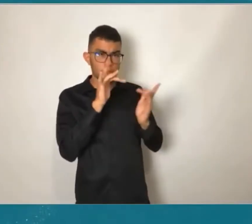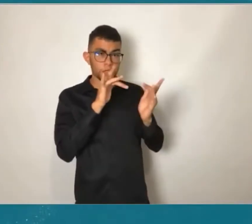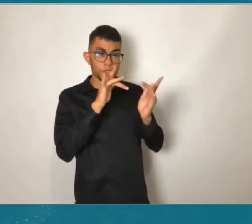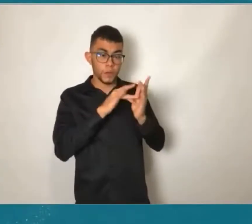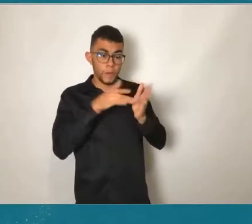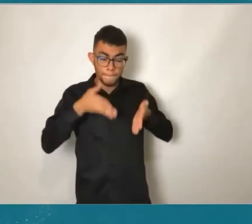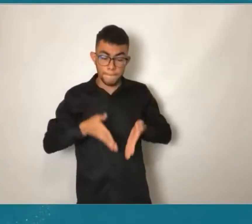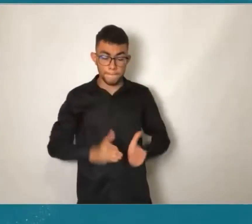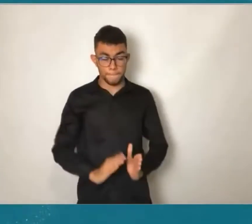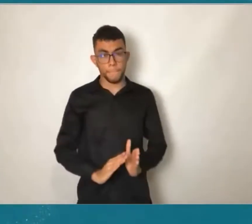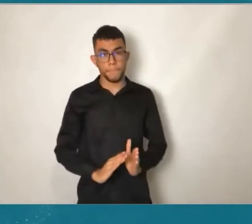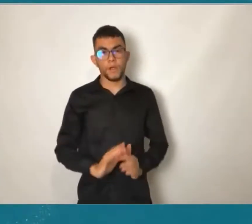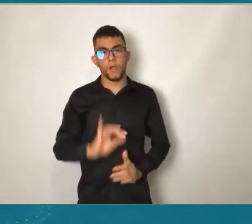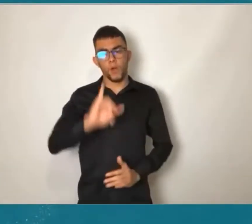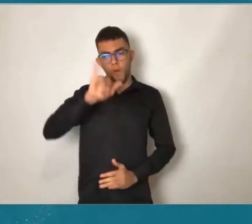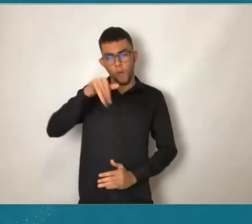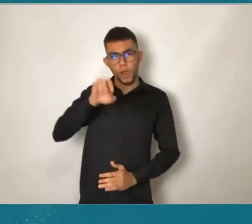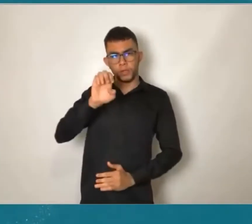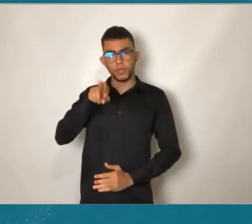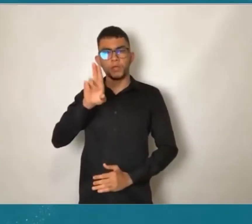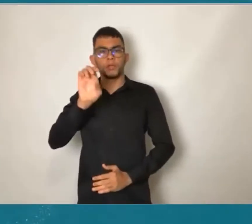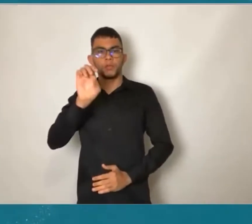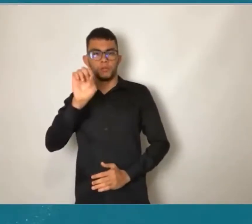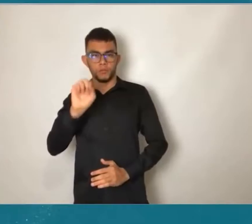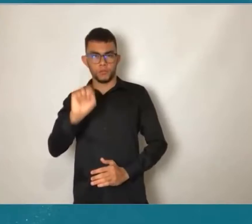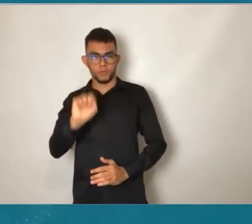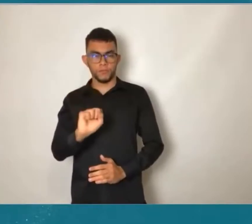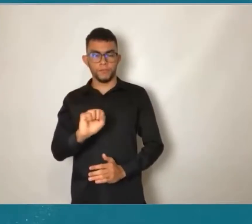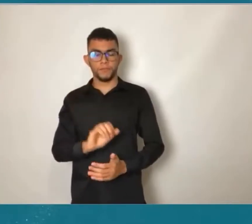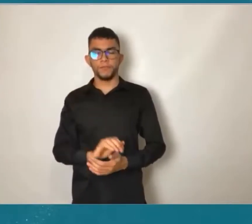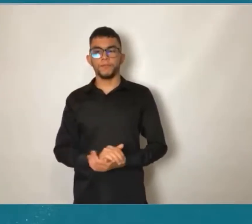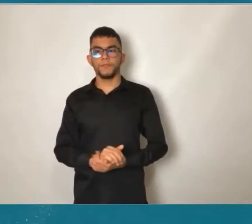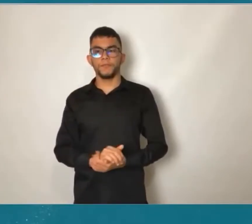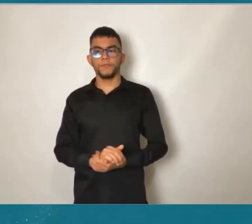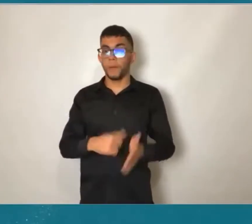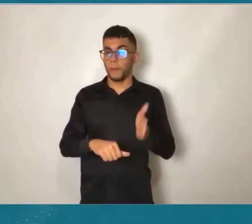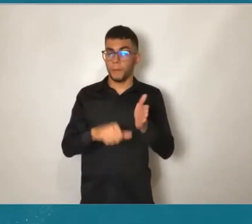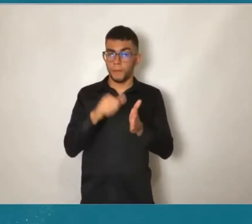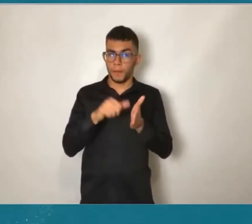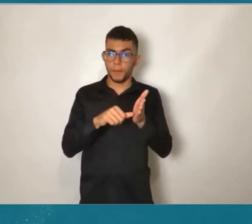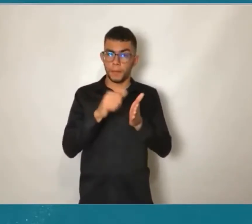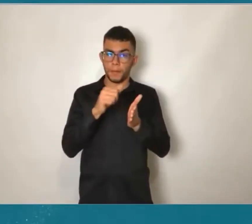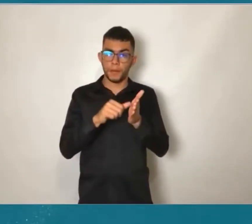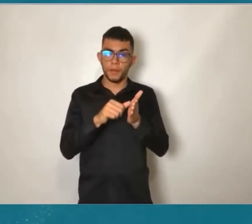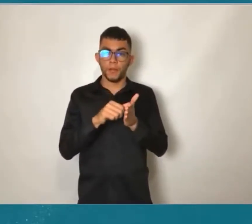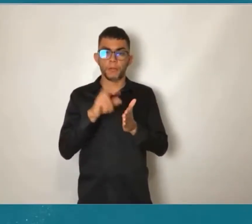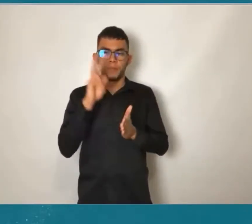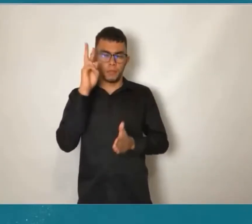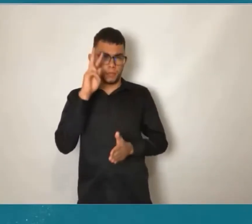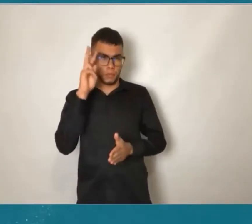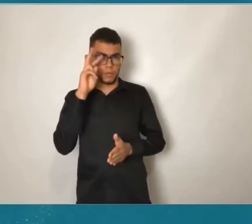das 4 mulheres, né, que mostram que nós somos, que são